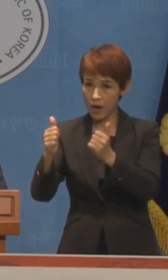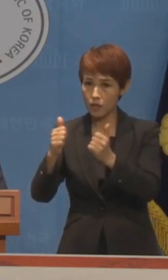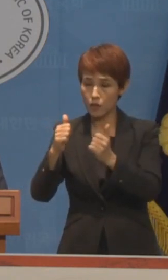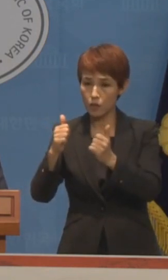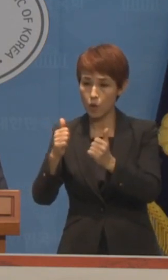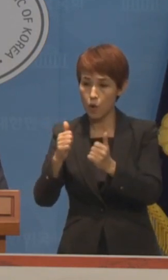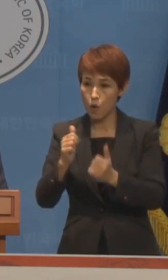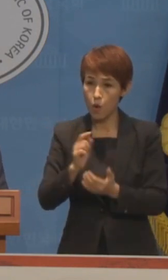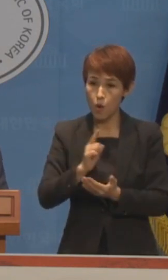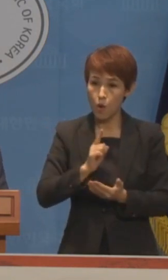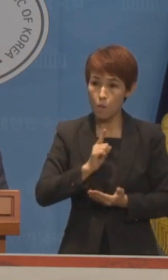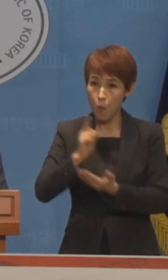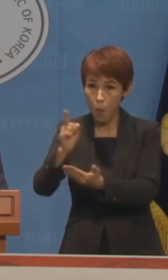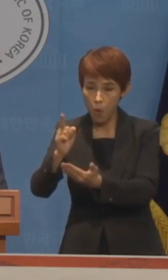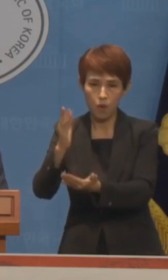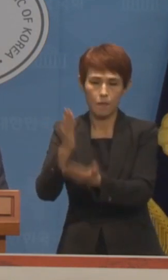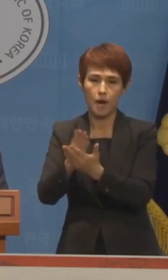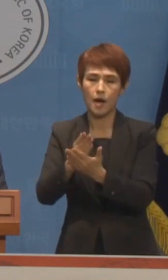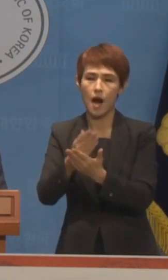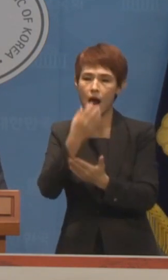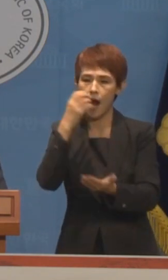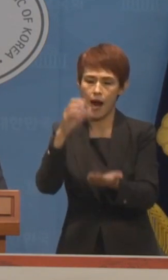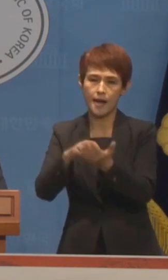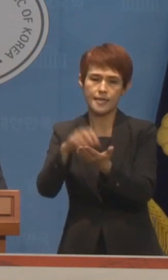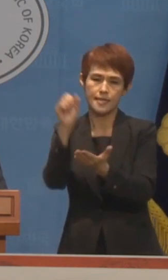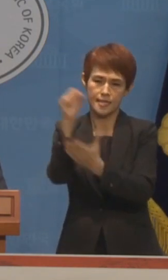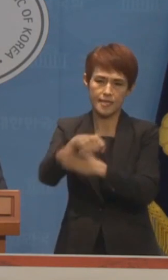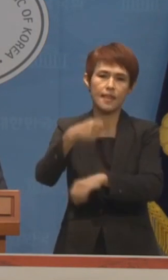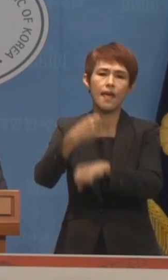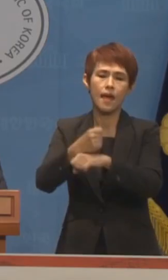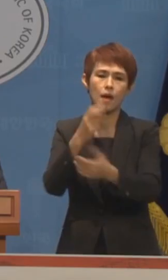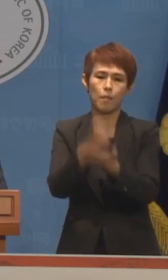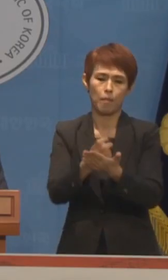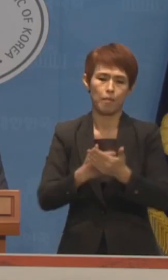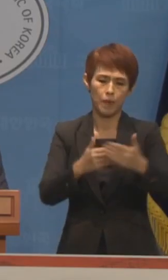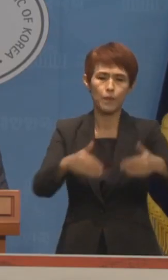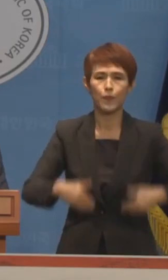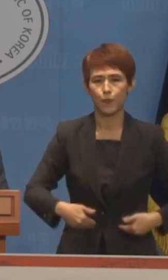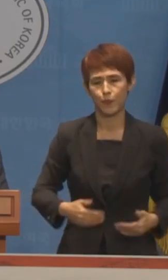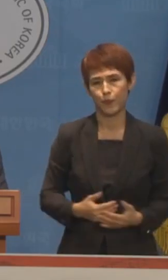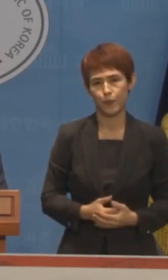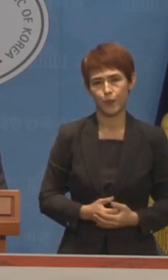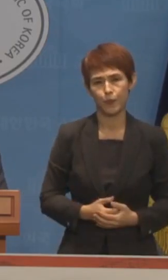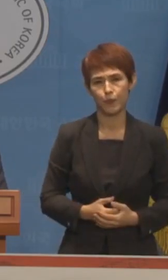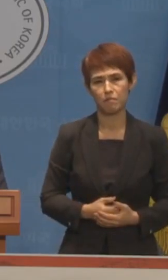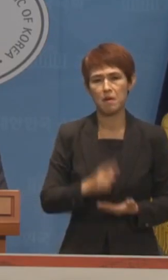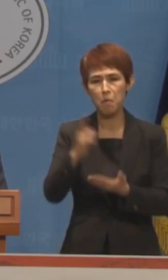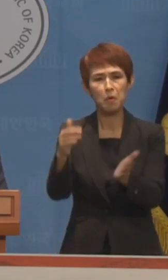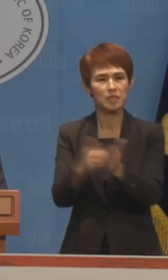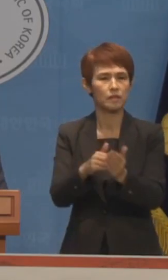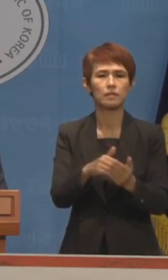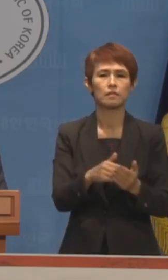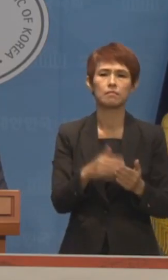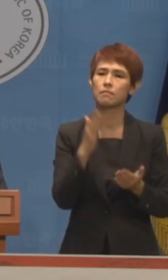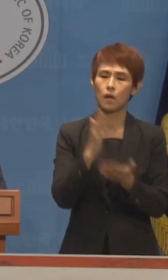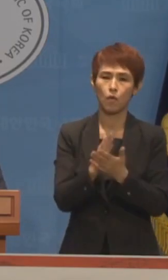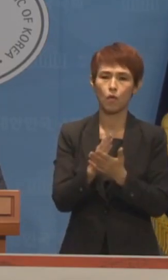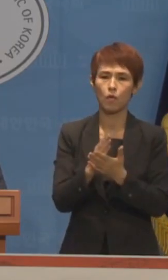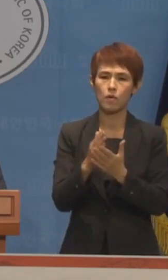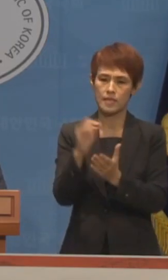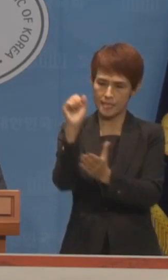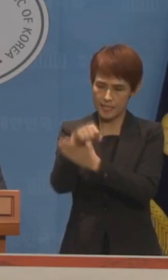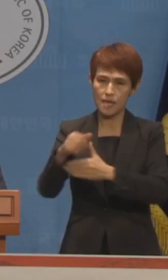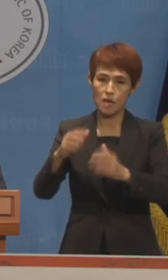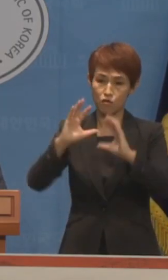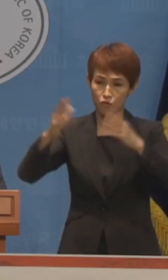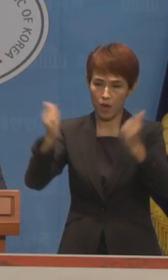보고사안을 국회의 승인사안으로 바뀌는 법 개정 절차가 필요합니다만 이거 역시 쉽지 않은 문제입니다. 정부가